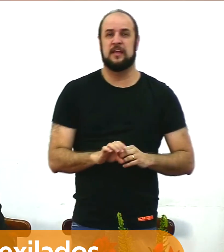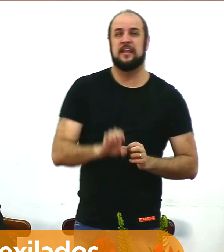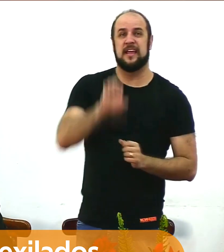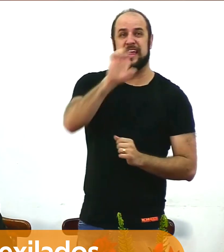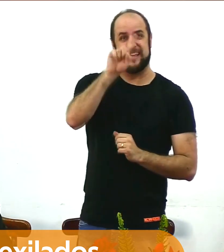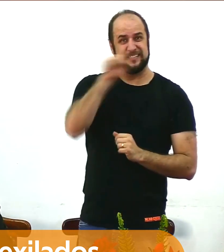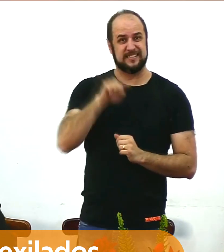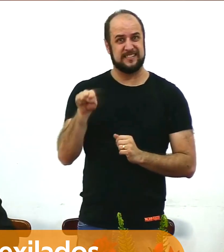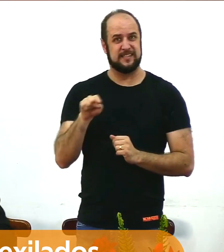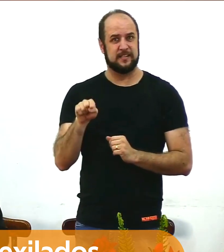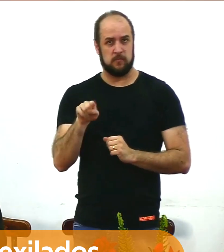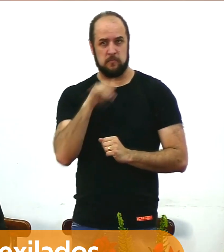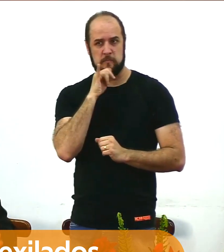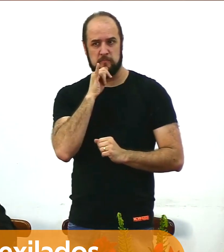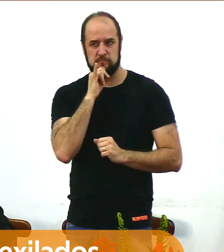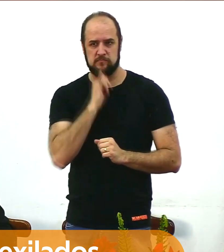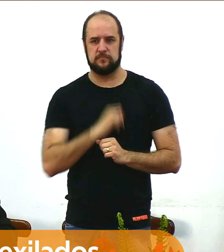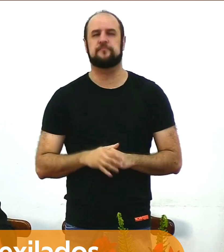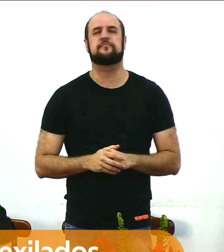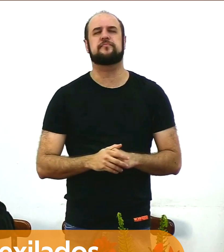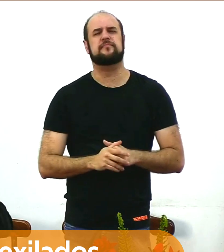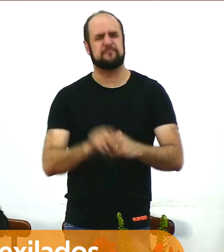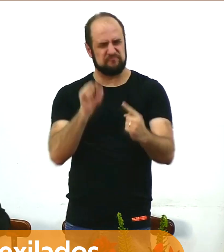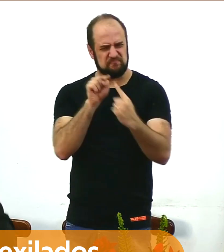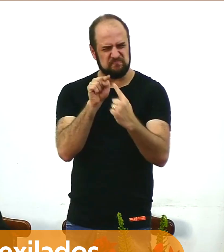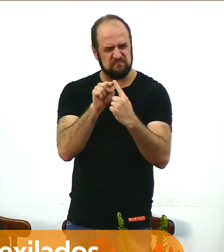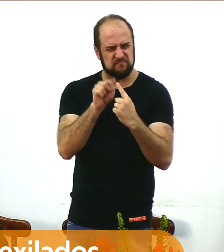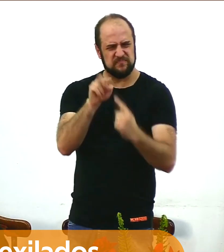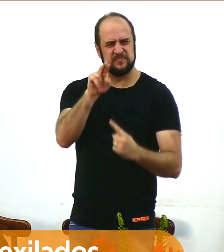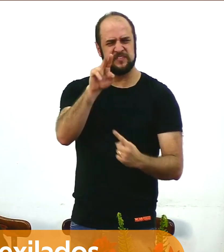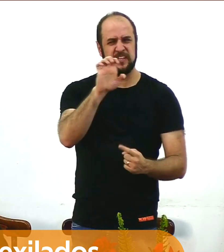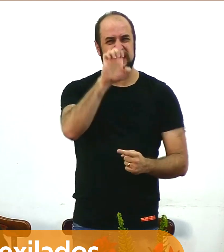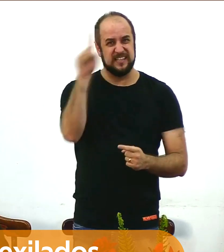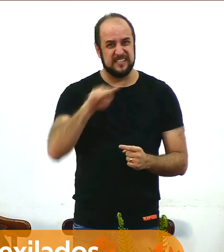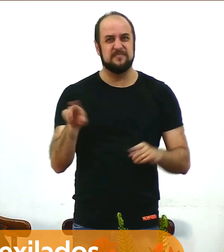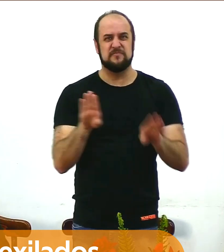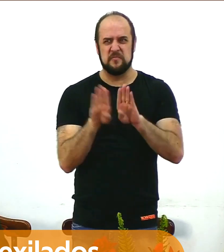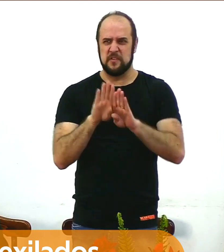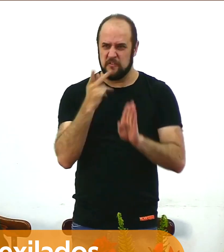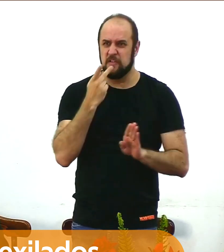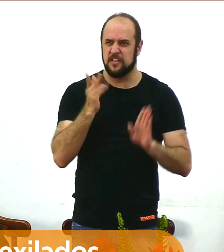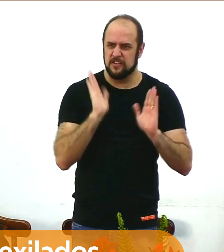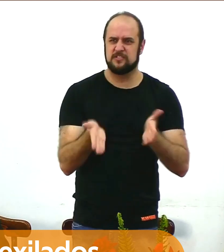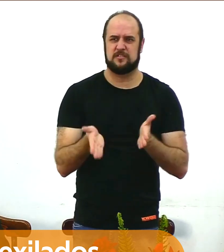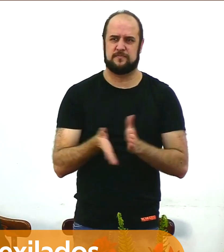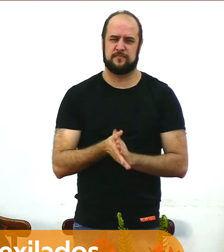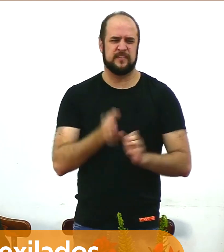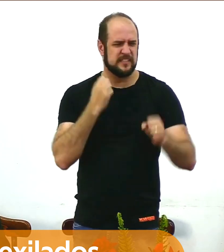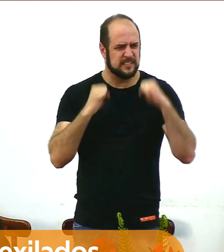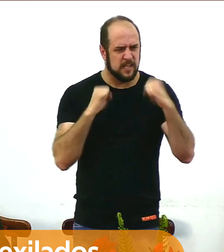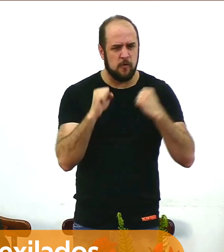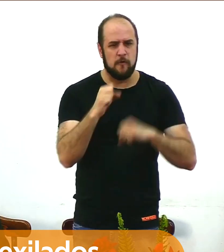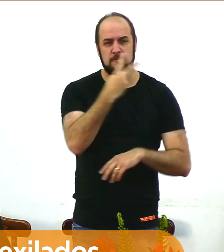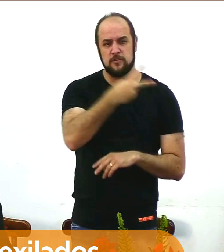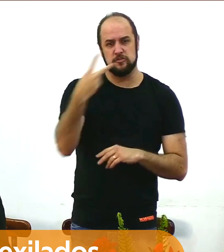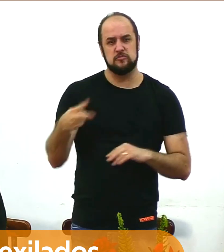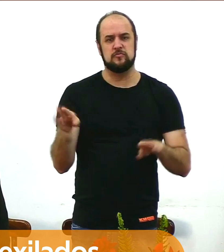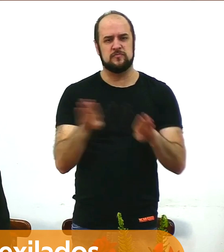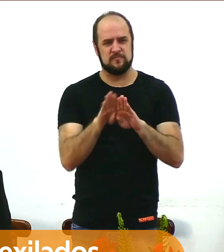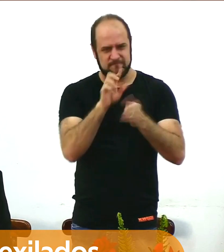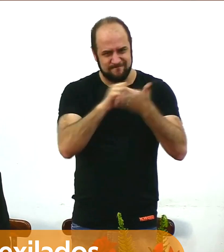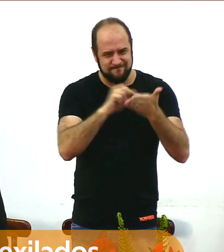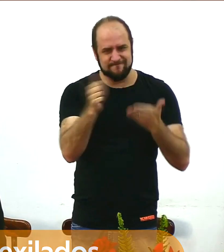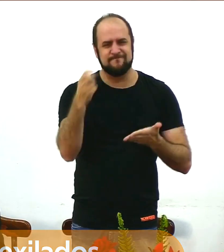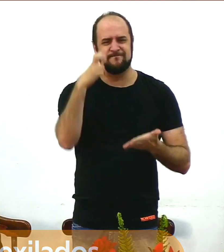lealdade. Como viver agora sem a regularidade do culto? Era isso que ele estava dizendo. Como viver